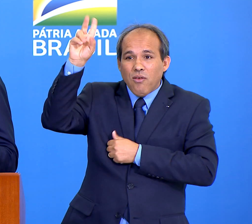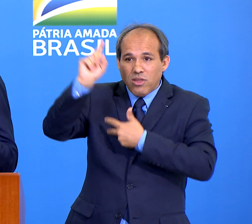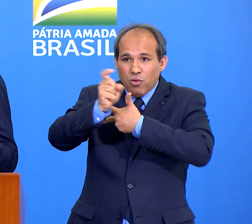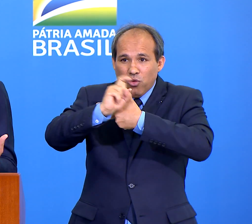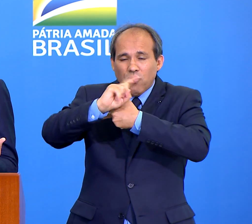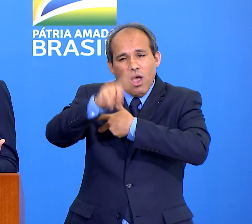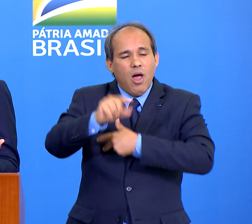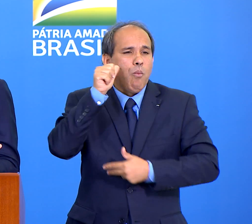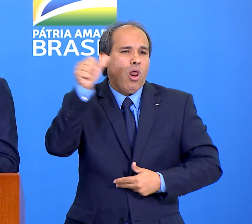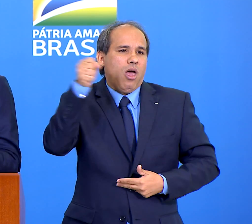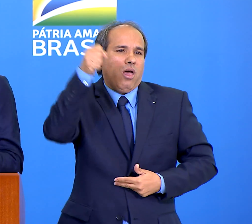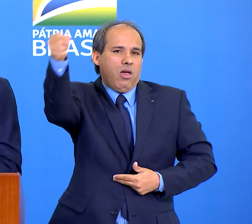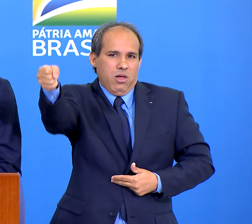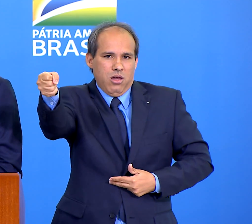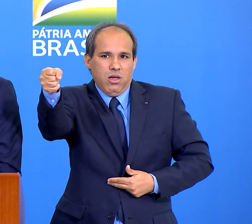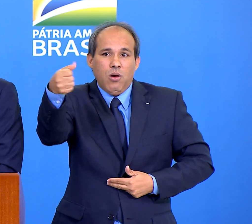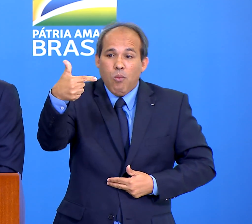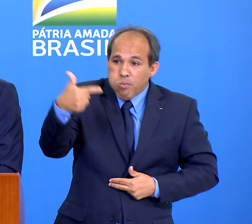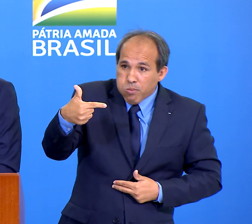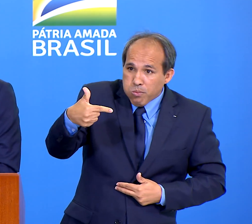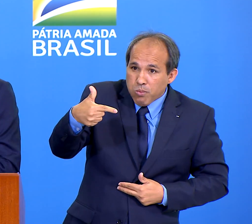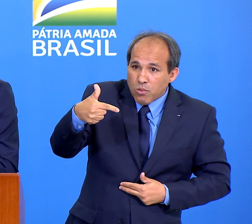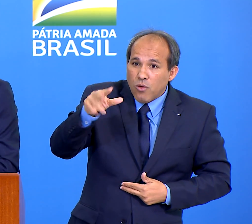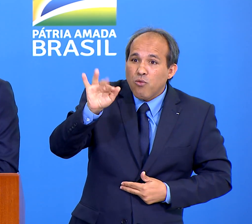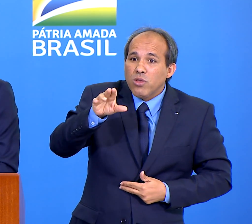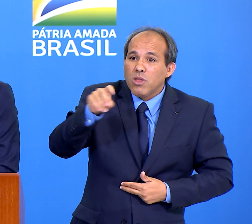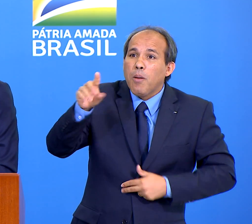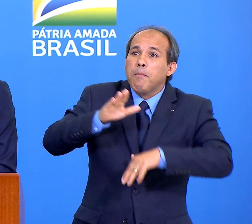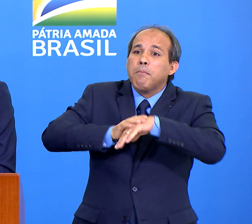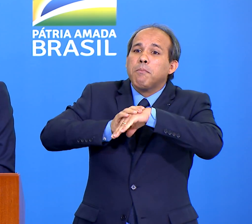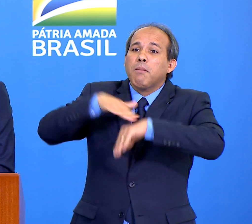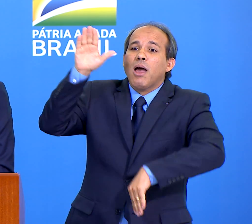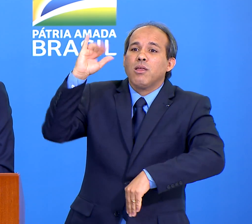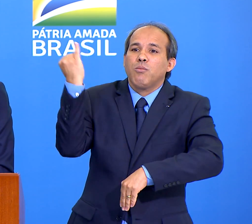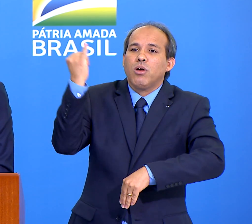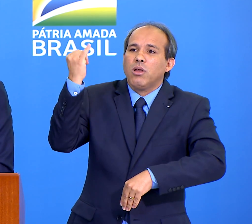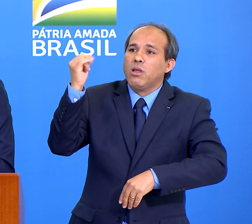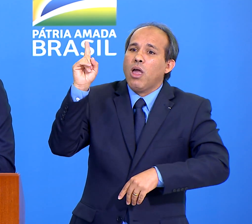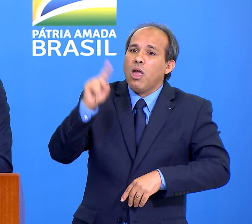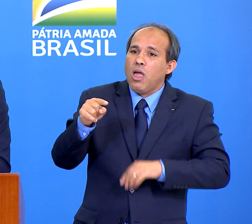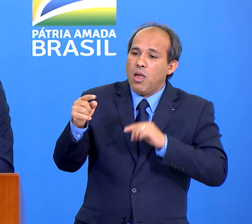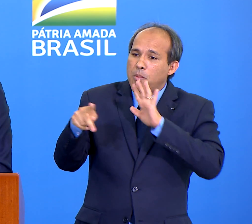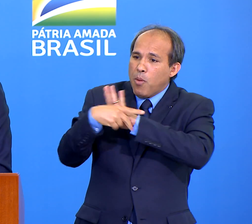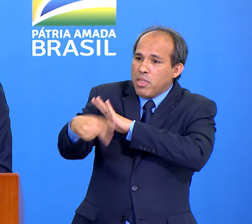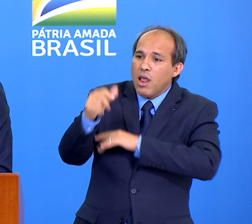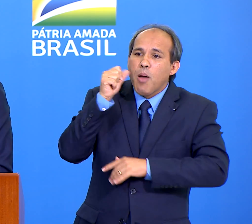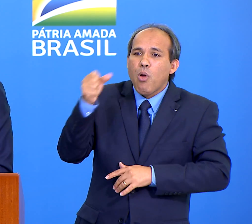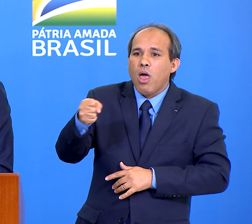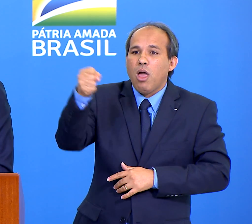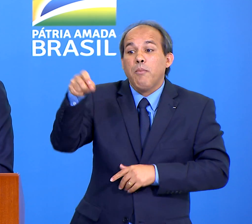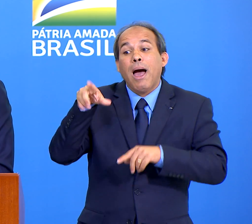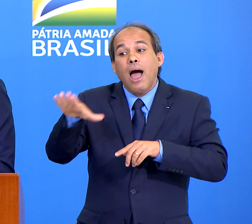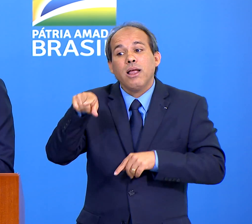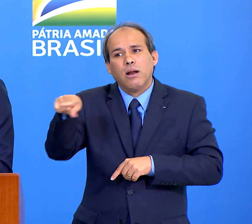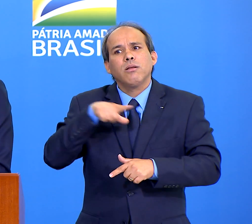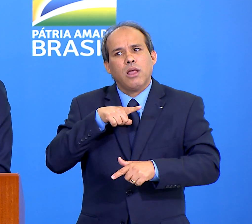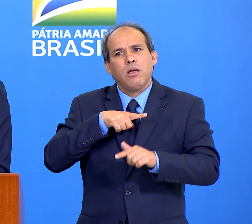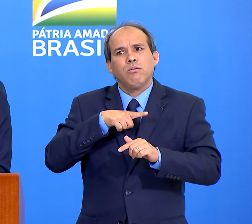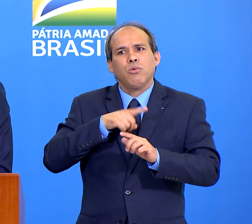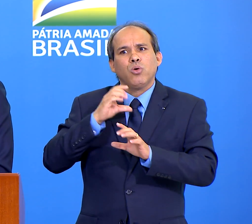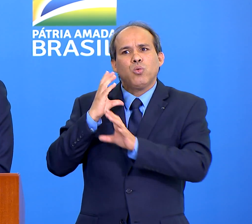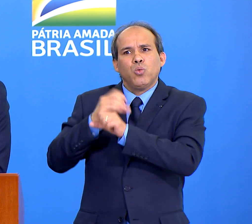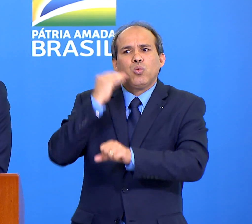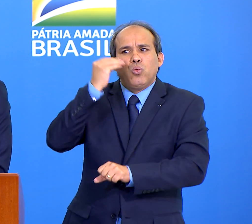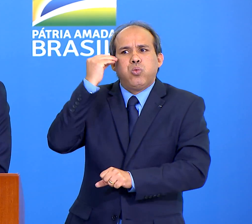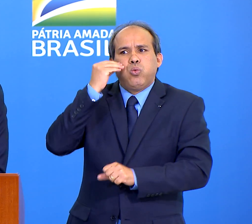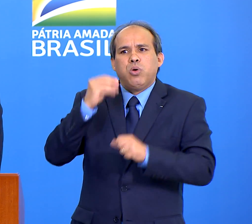princípio o segundo cargo da Caixa Econômica Federal é ocupado por uma mulher meritocraticamente isso